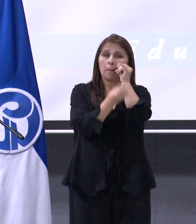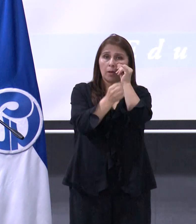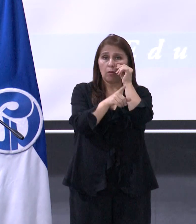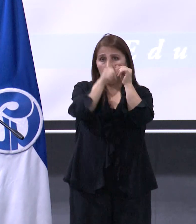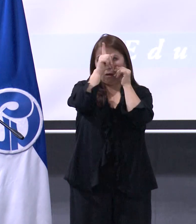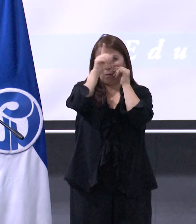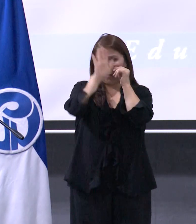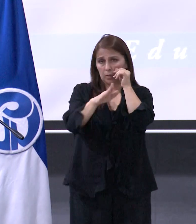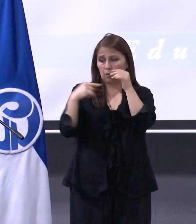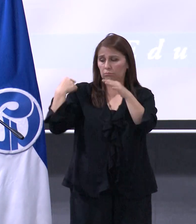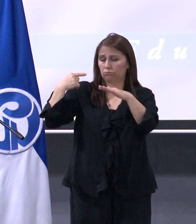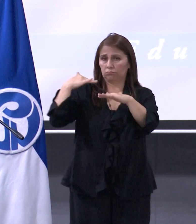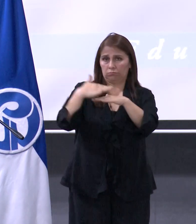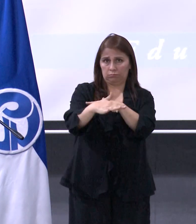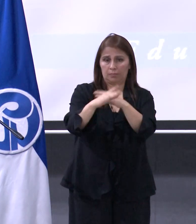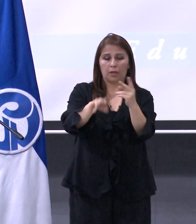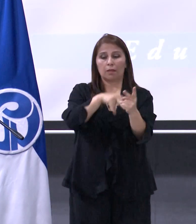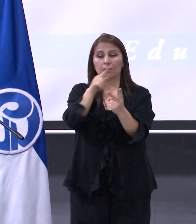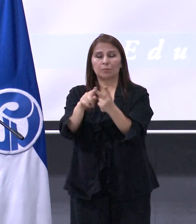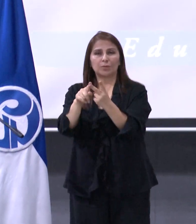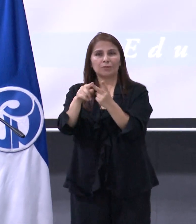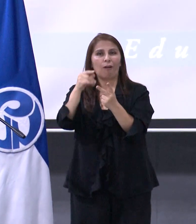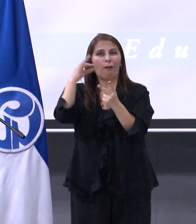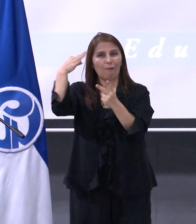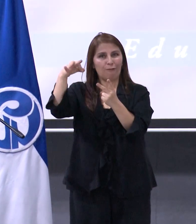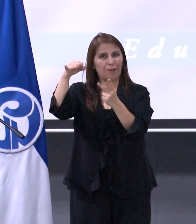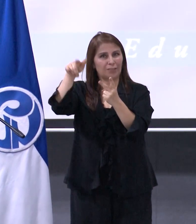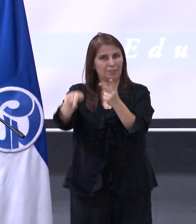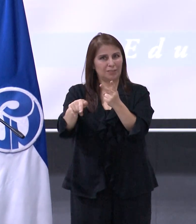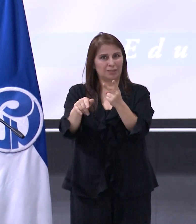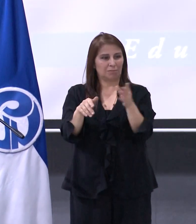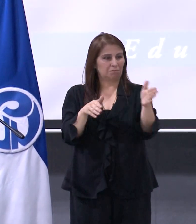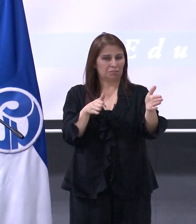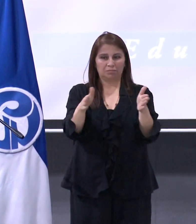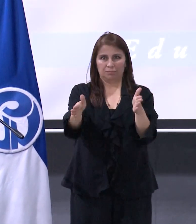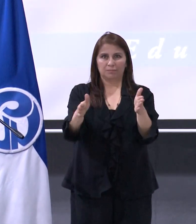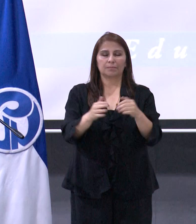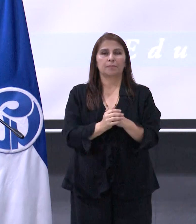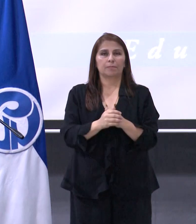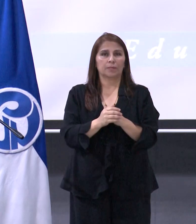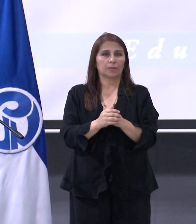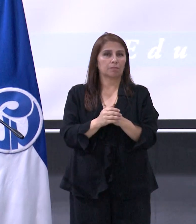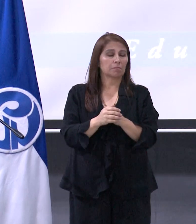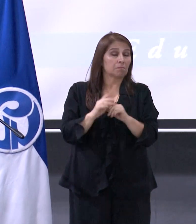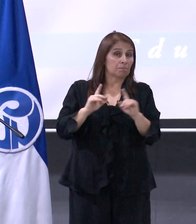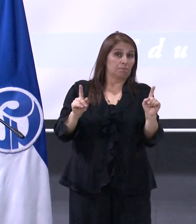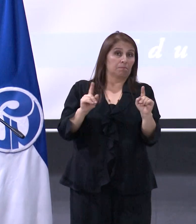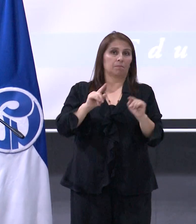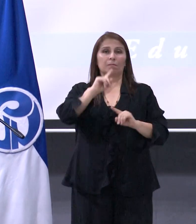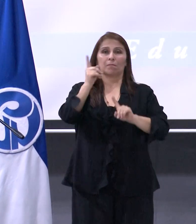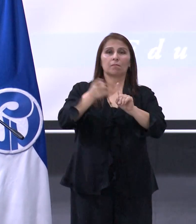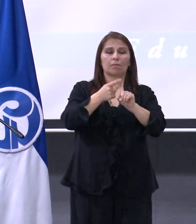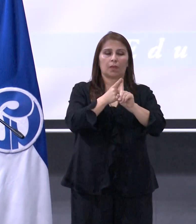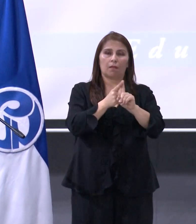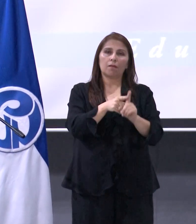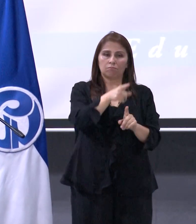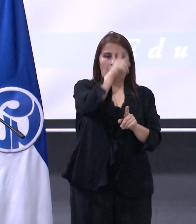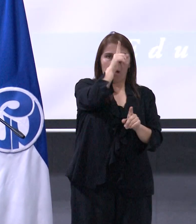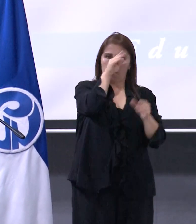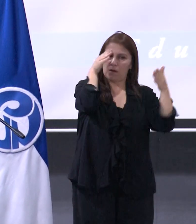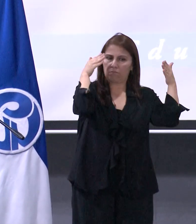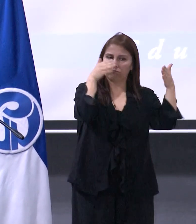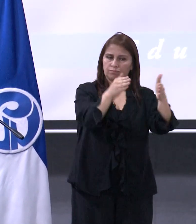alemana y luego la tradición francesa pero inicialmente está la tradición alemana como